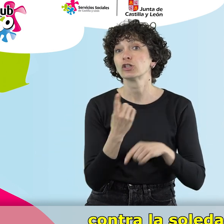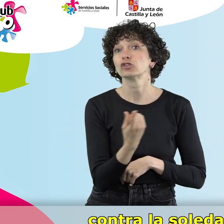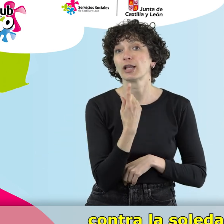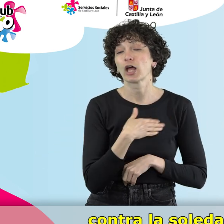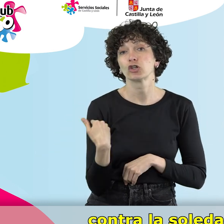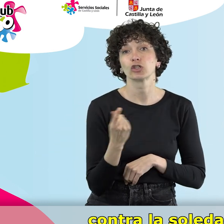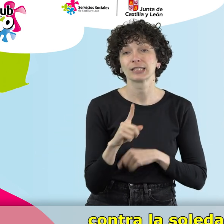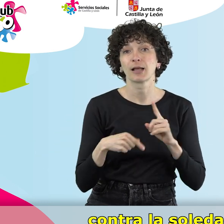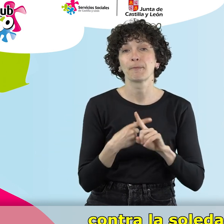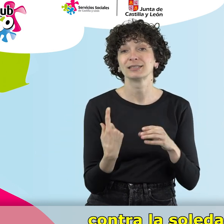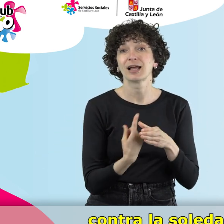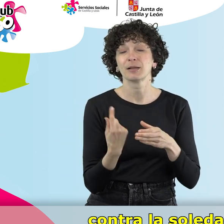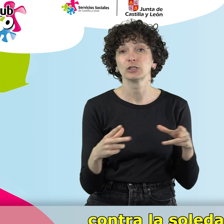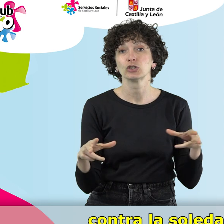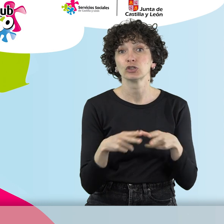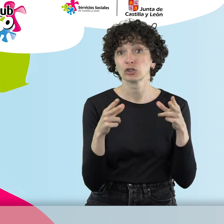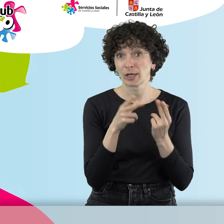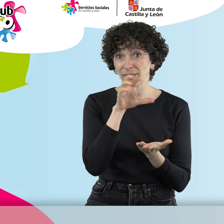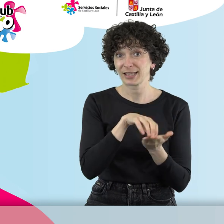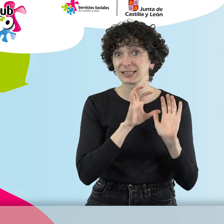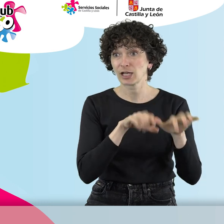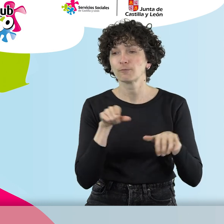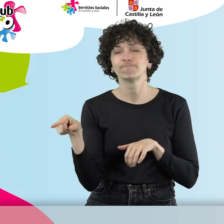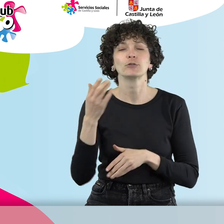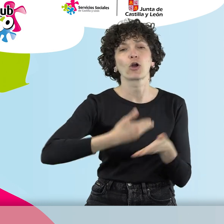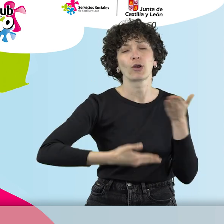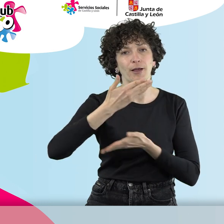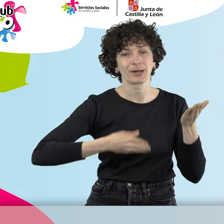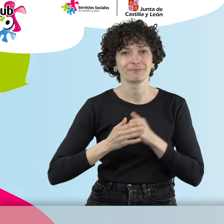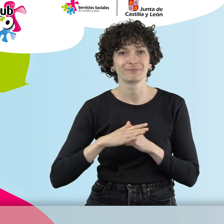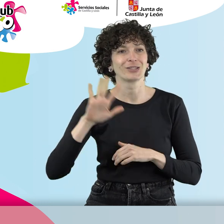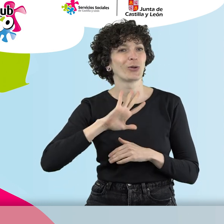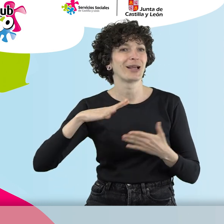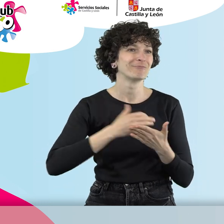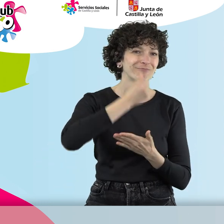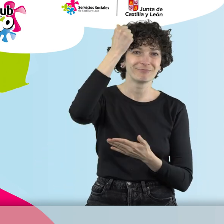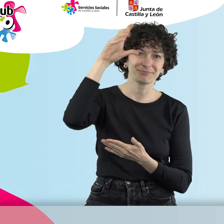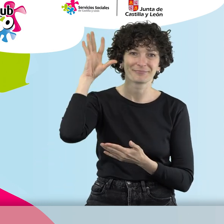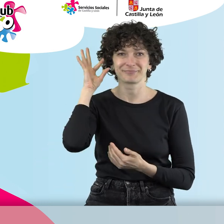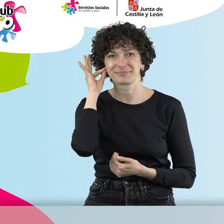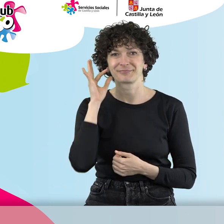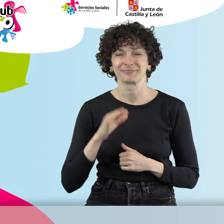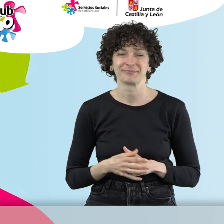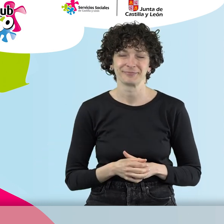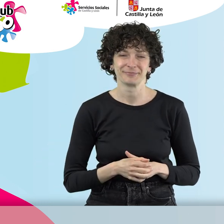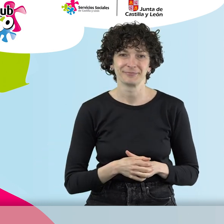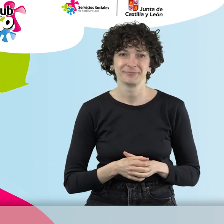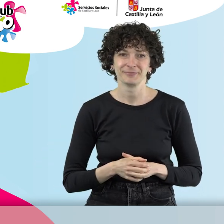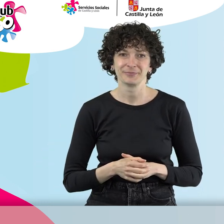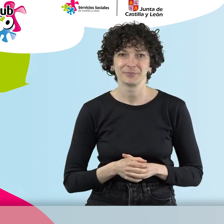No Deseada y el Aislamiento Social de Castilla y León. Hola a todas y a todos.